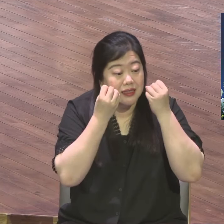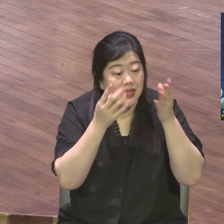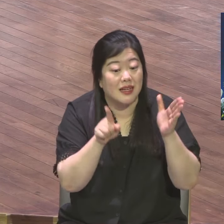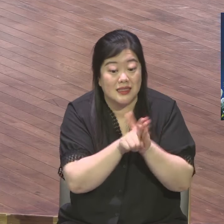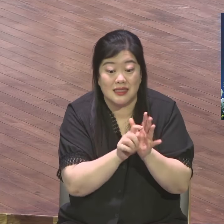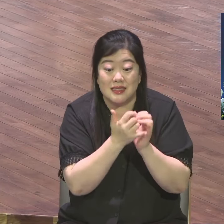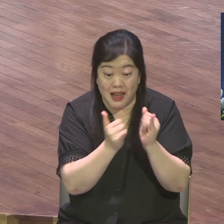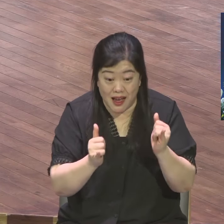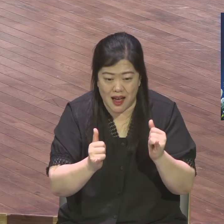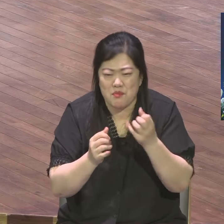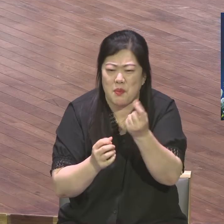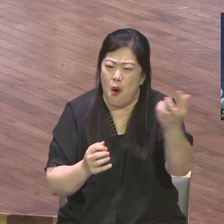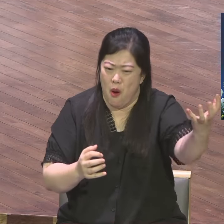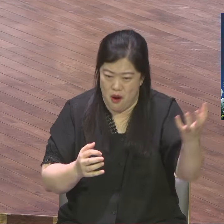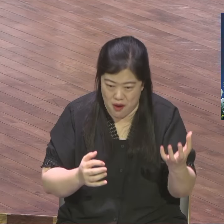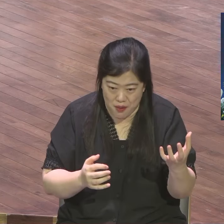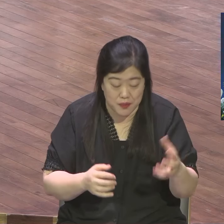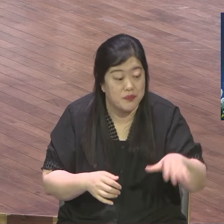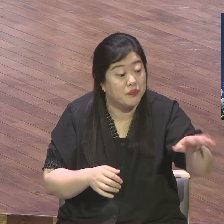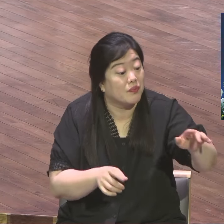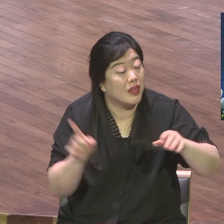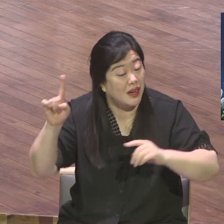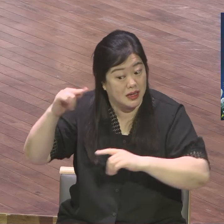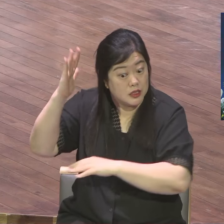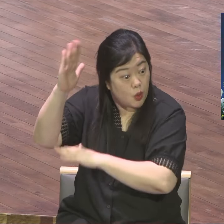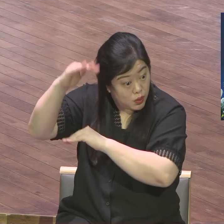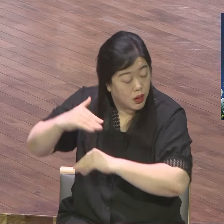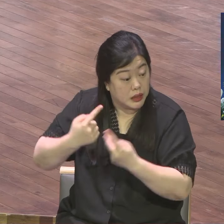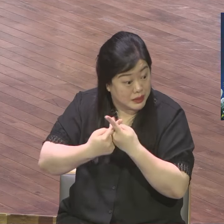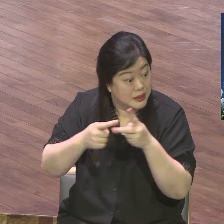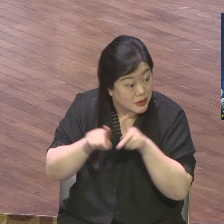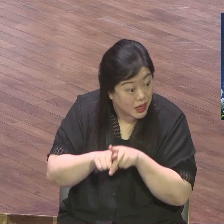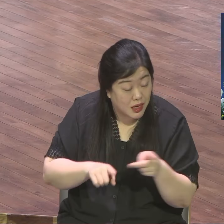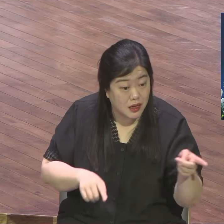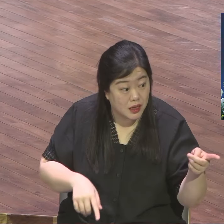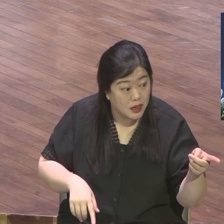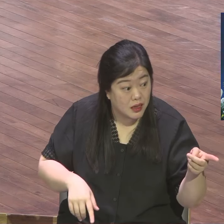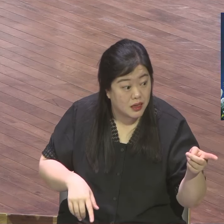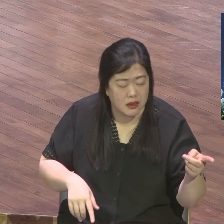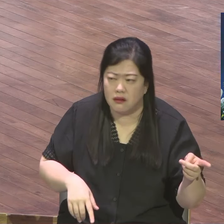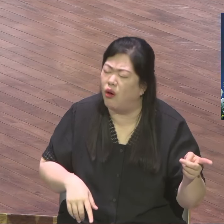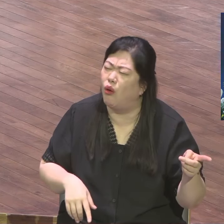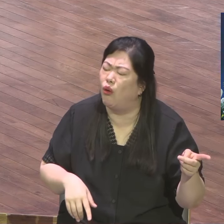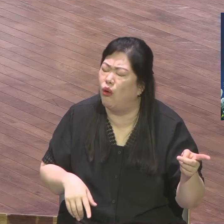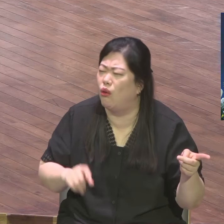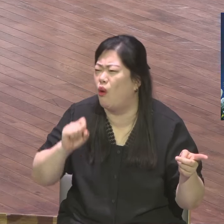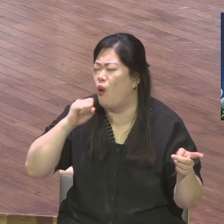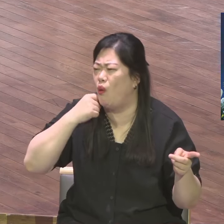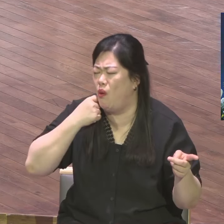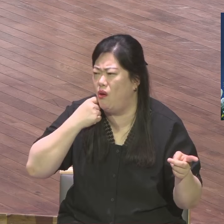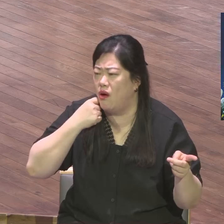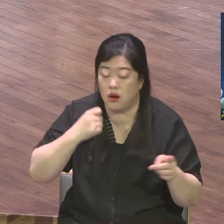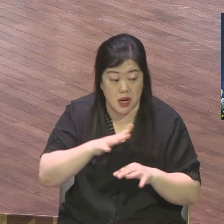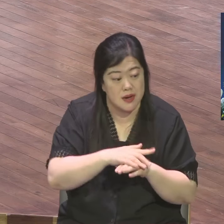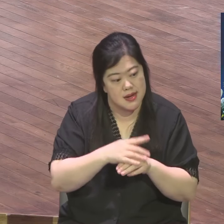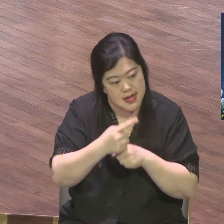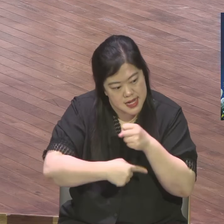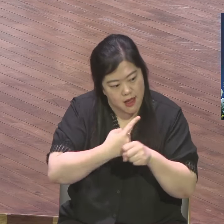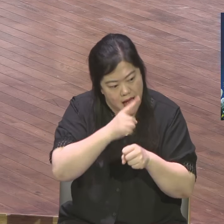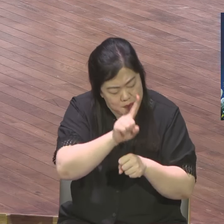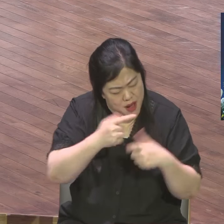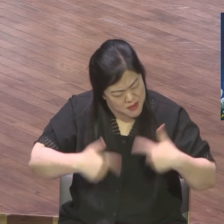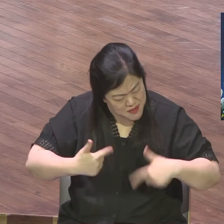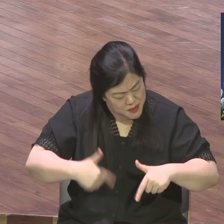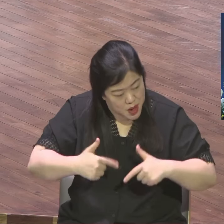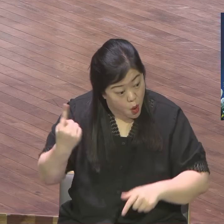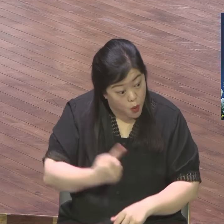아 이거를 해마다 연말이 되면 1년에 한 번씩 237 나라 뽑아야 되겠구나. 237 나라. 그렇게 이제